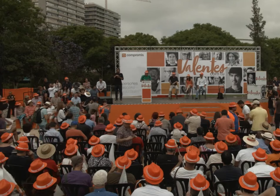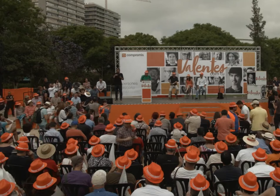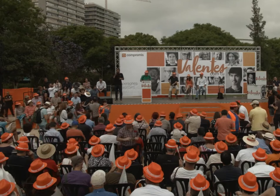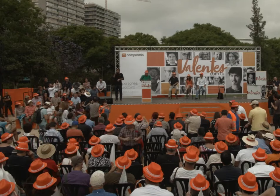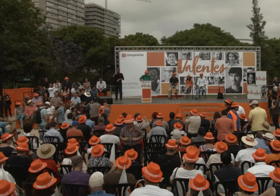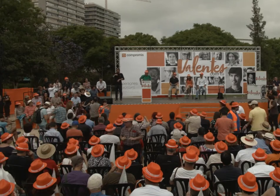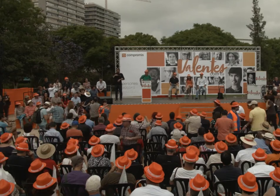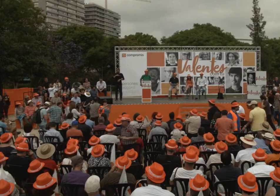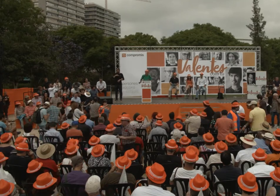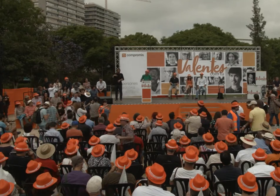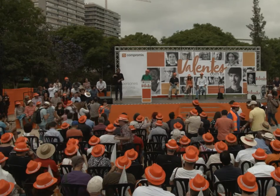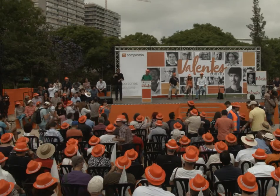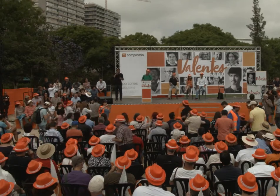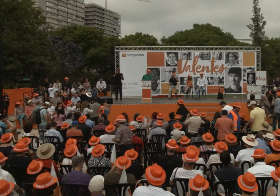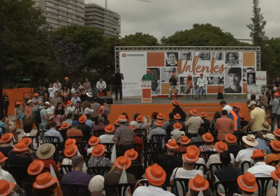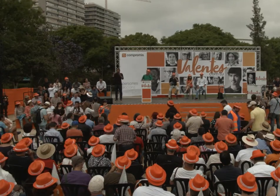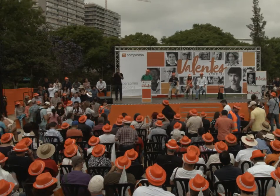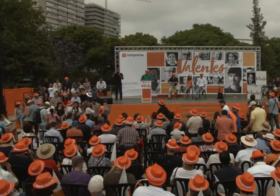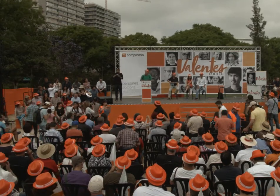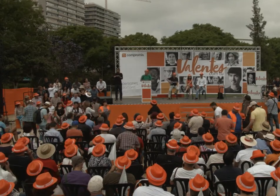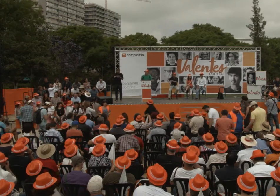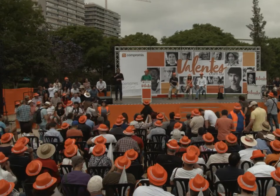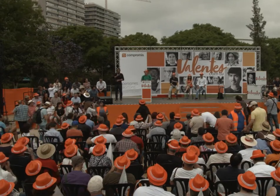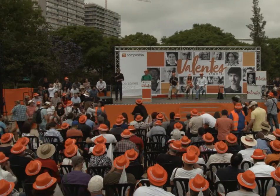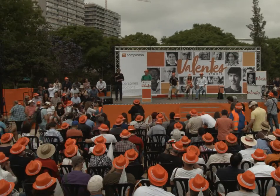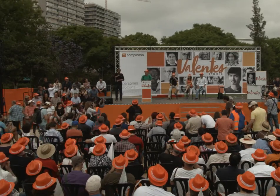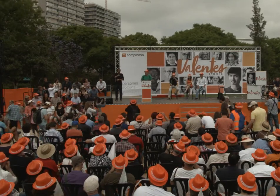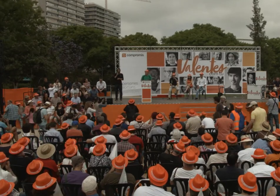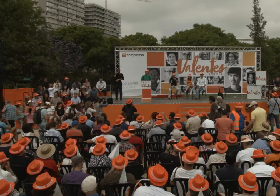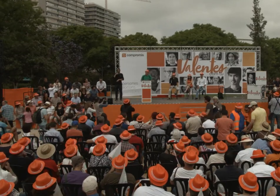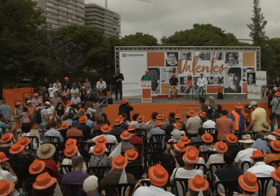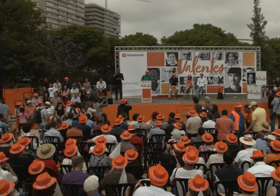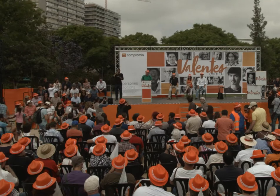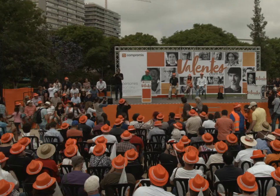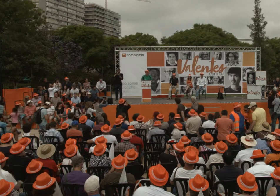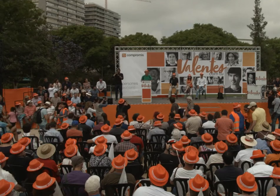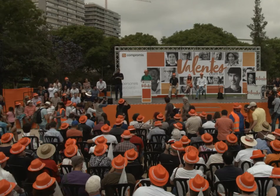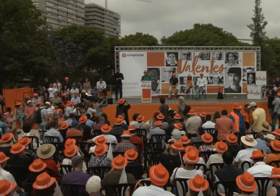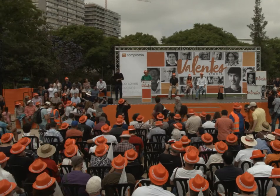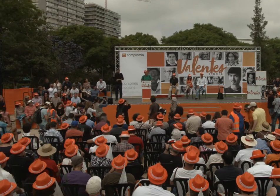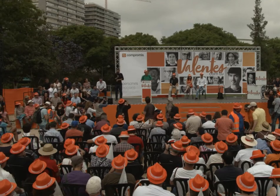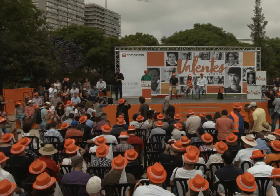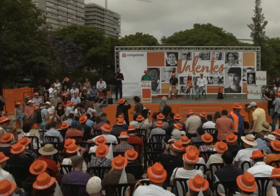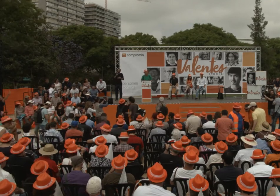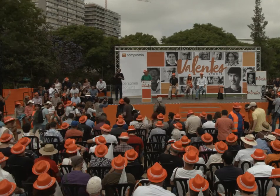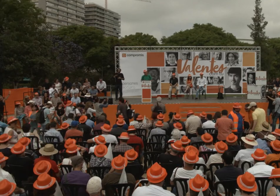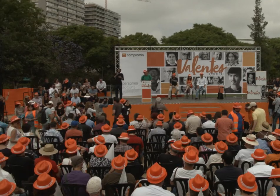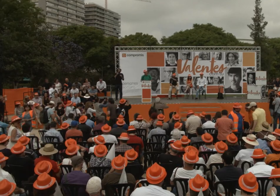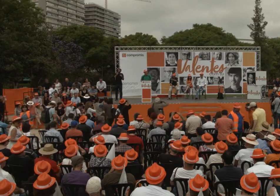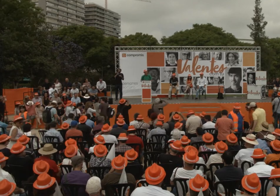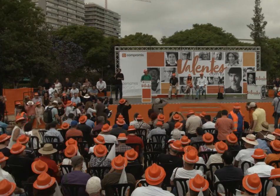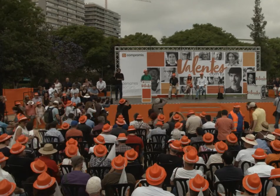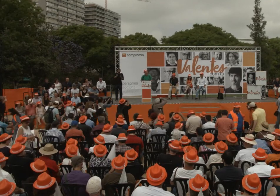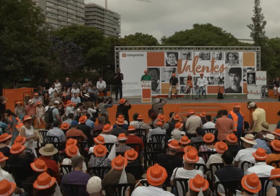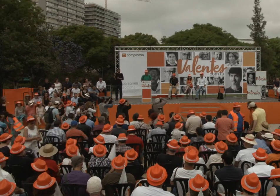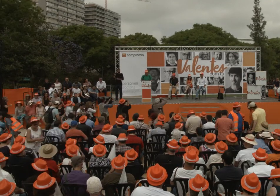lloc saludar-vos com a alcalde. En primer lloc els que heu vingut de fora, perquè és important, vos vull agrair la vostra